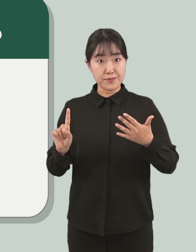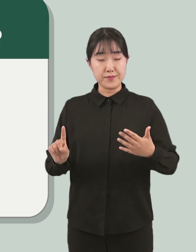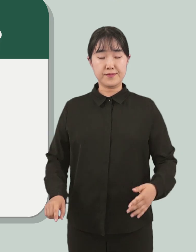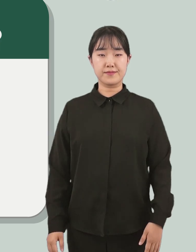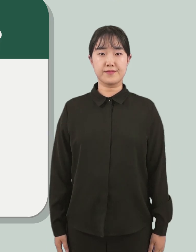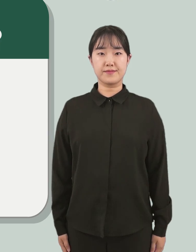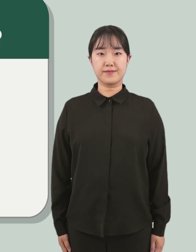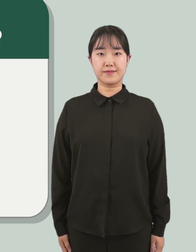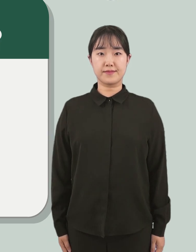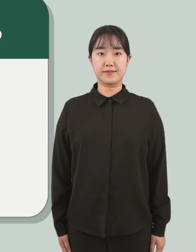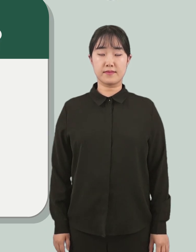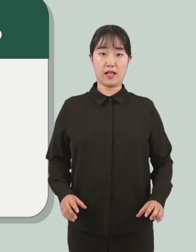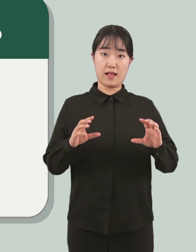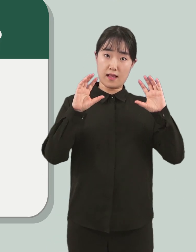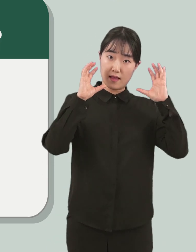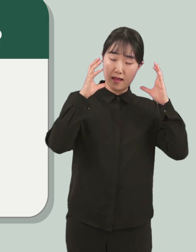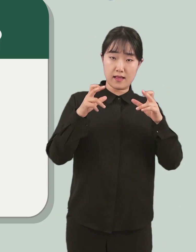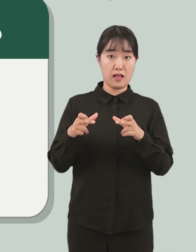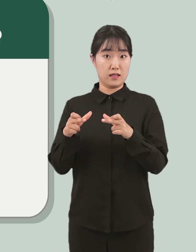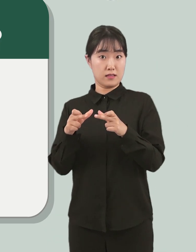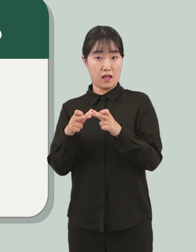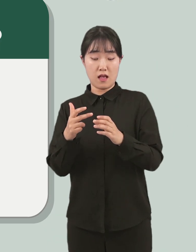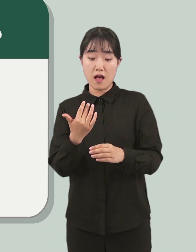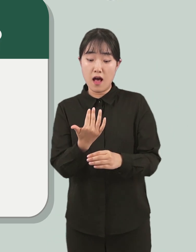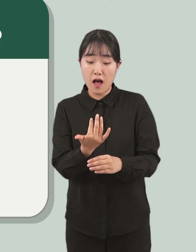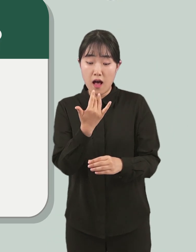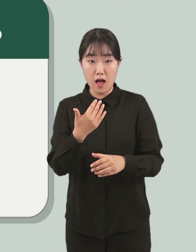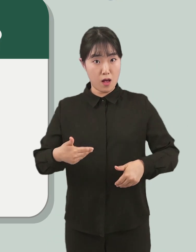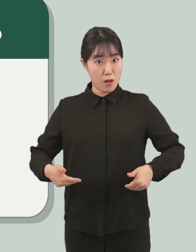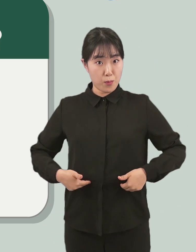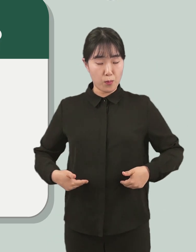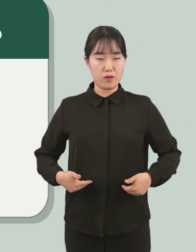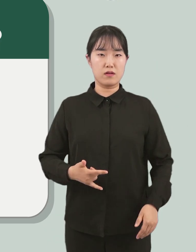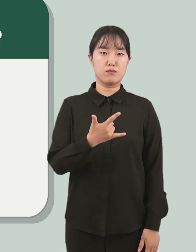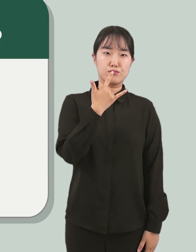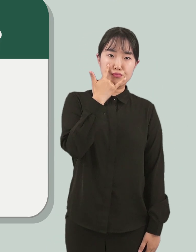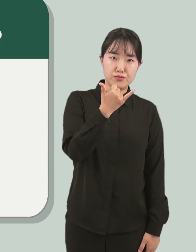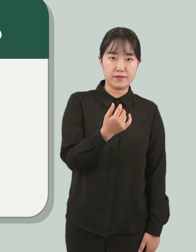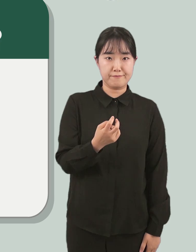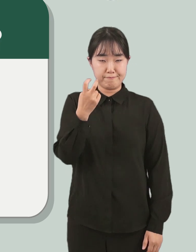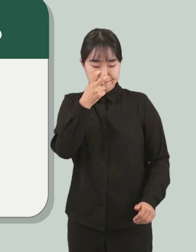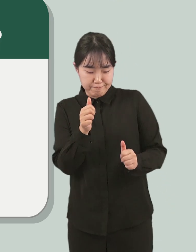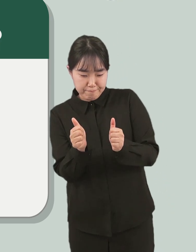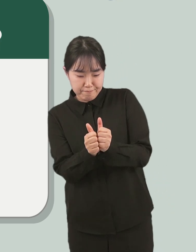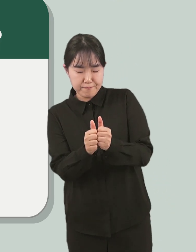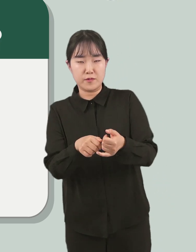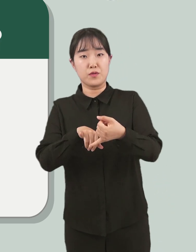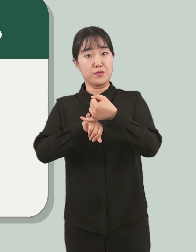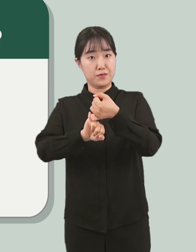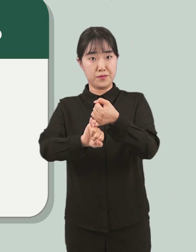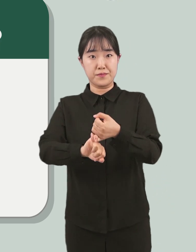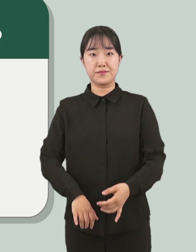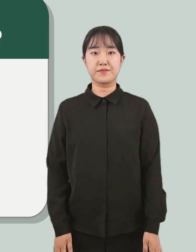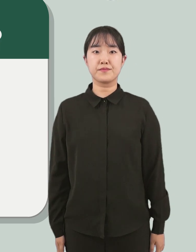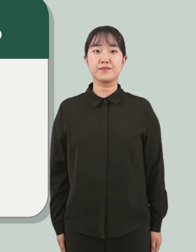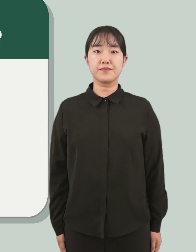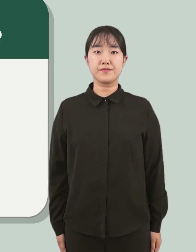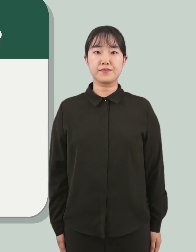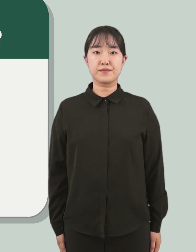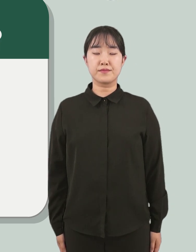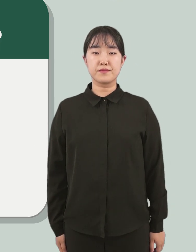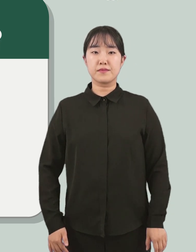시 주의사항은 무엇입니까? 이 기기는 어린이나 장애인이 사용할 때 반드시 부모나 간병인의